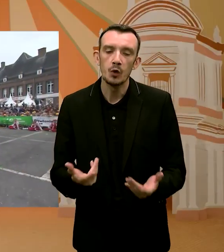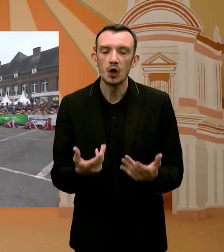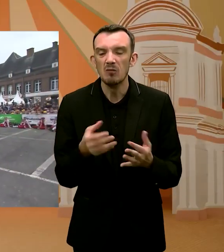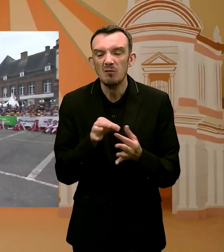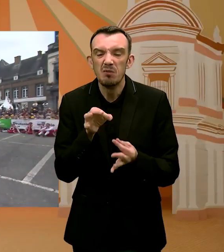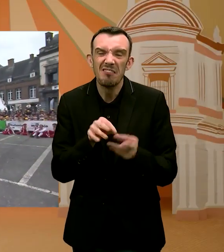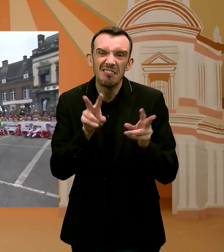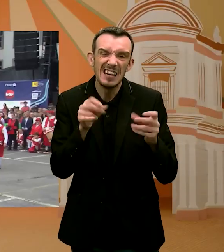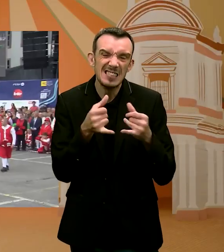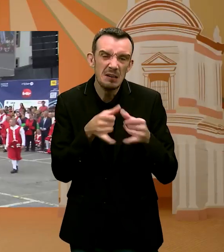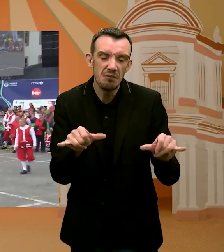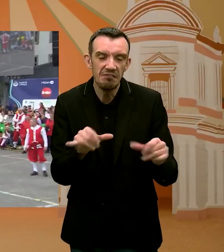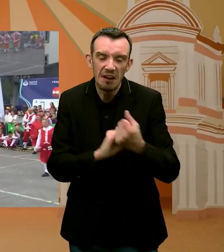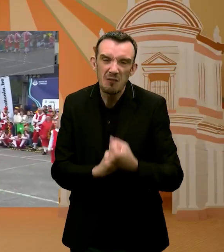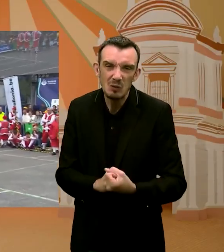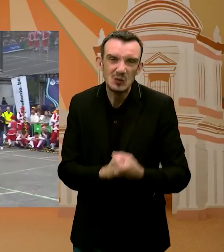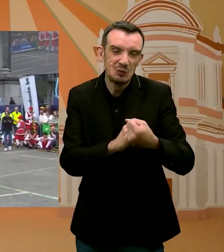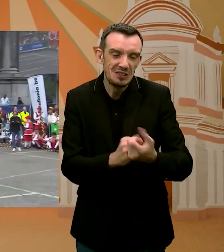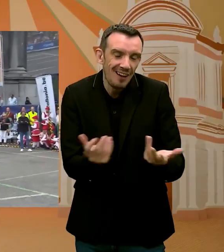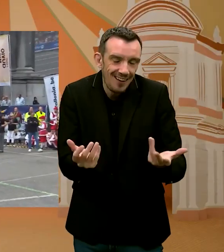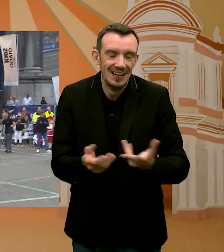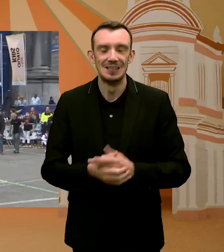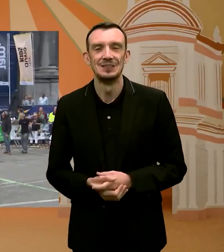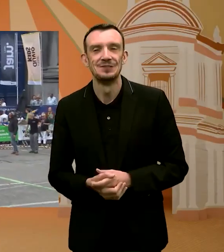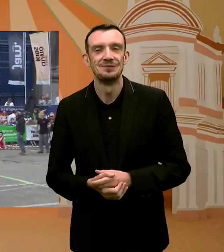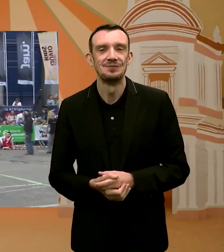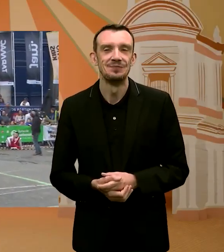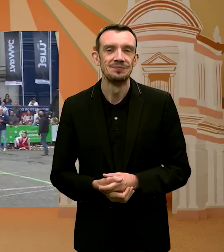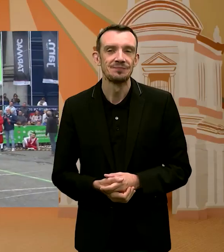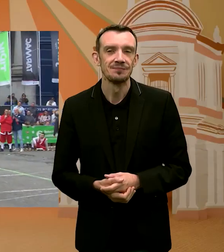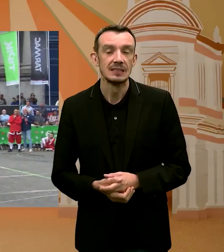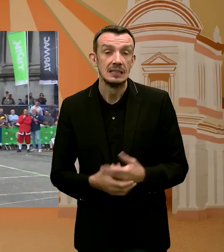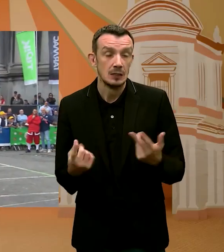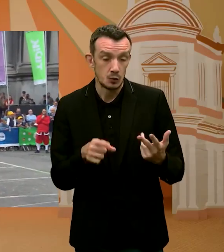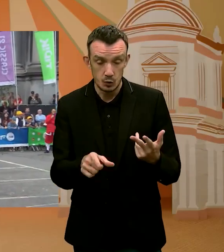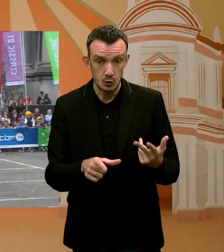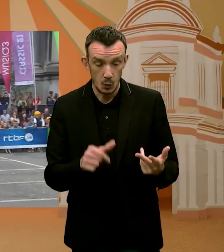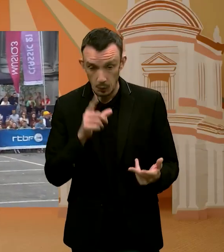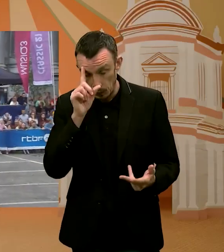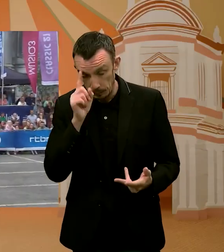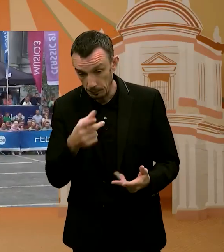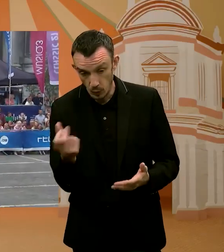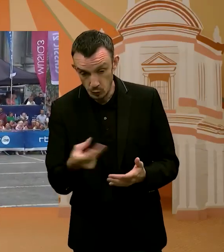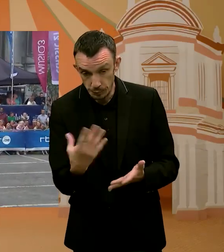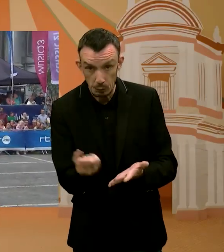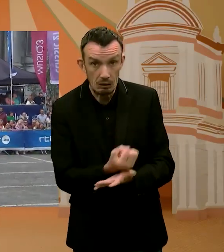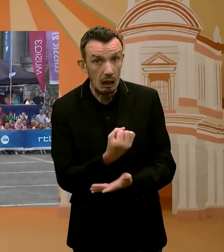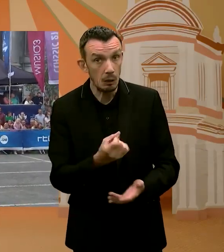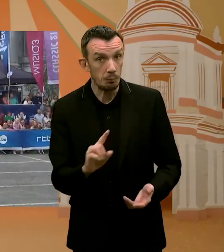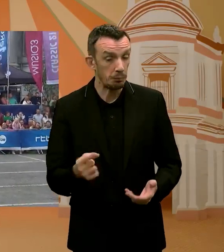le soutenir. C'est toujours l'outsider qui a la voix du public. Mais attention,